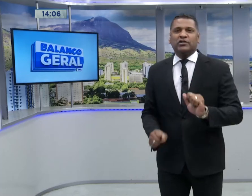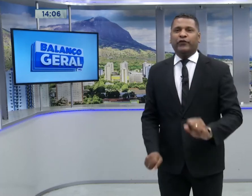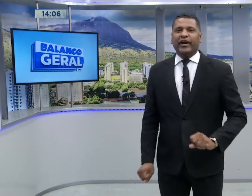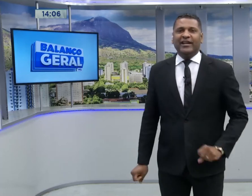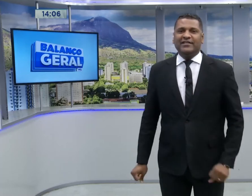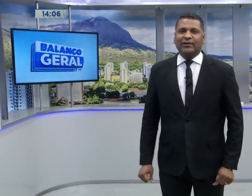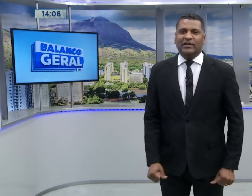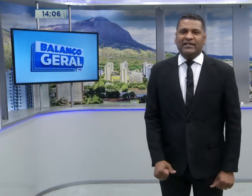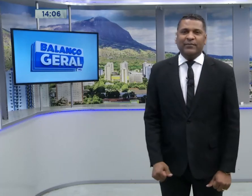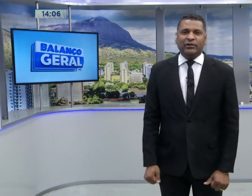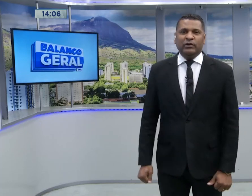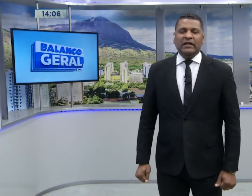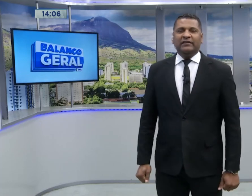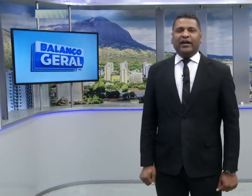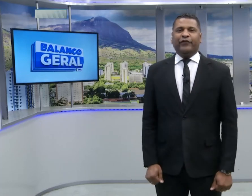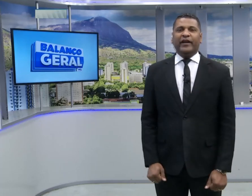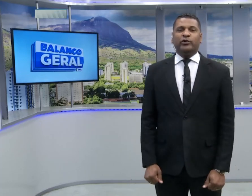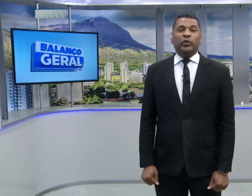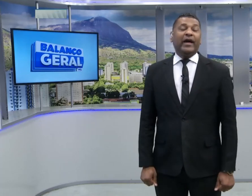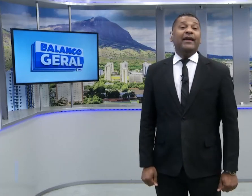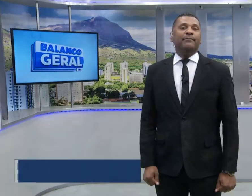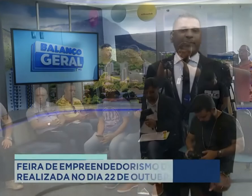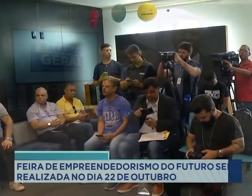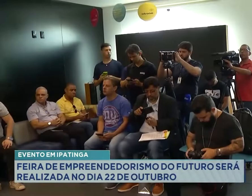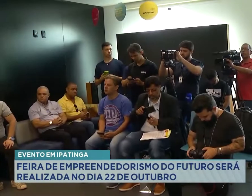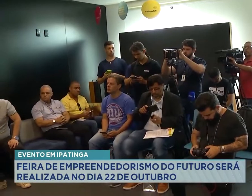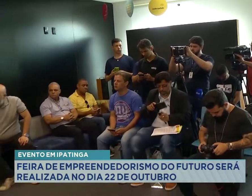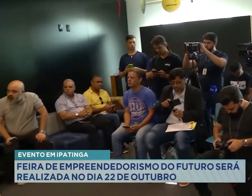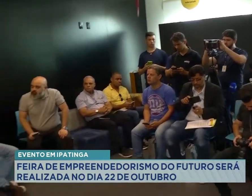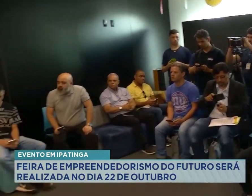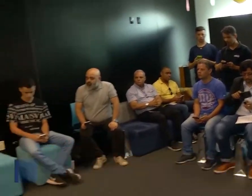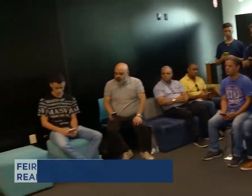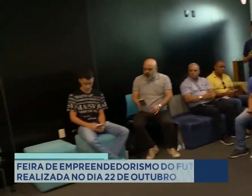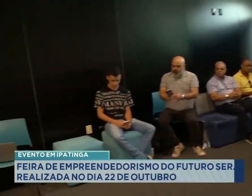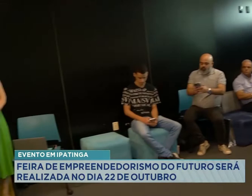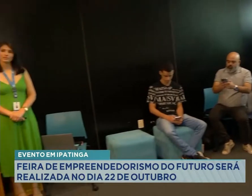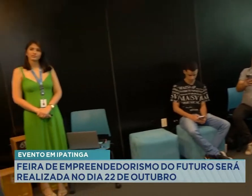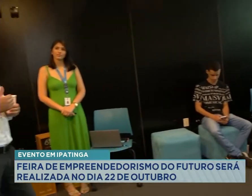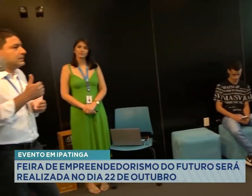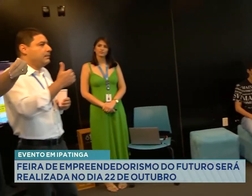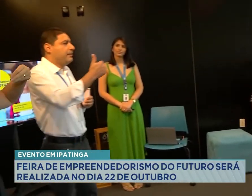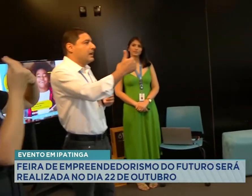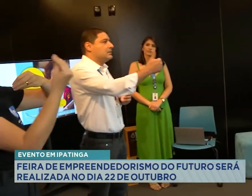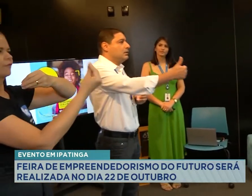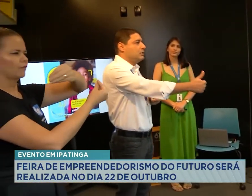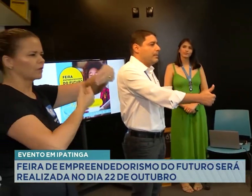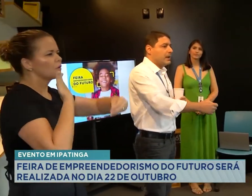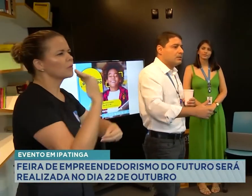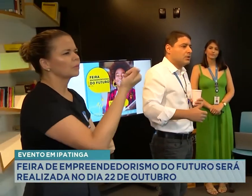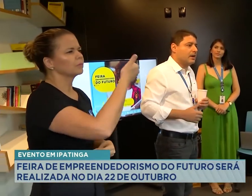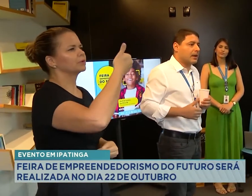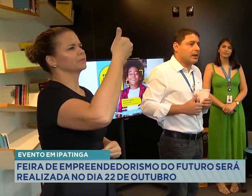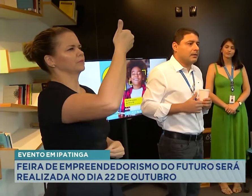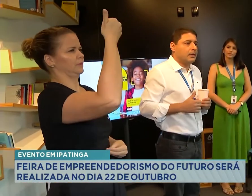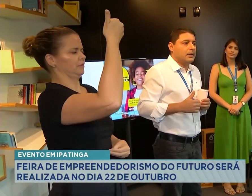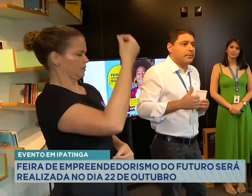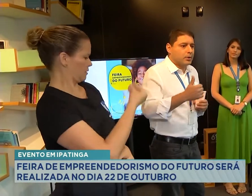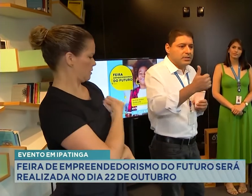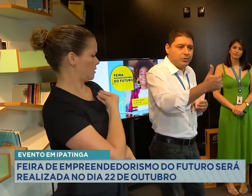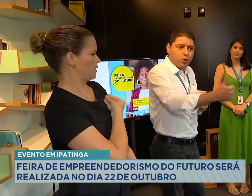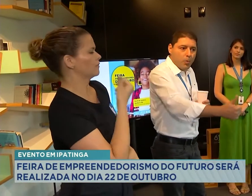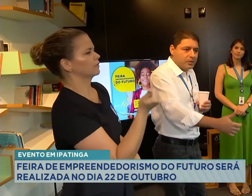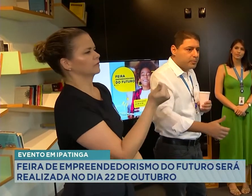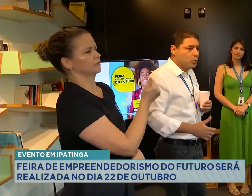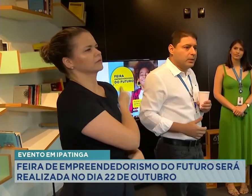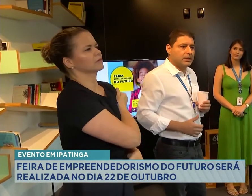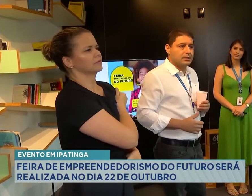No Vale do Aço foi realizado o lançamento da Feira do Empreendedorismo do Futuro em Ipatinga. O evento será realizado no dia 22 deste